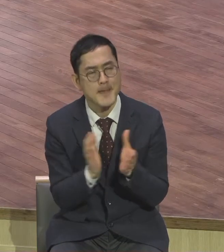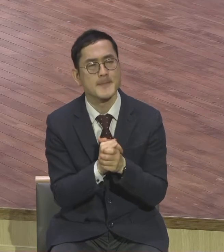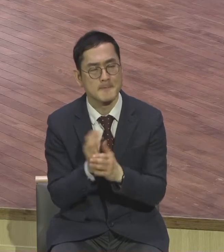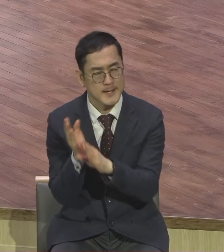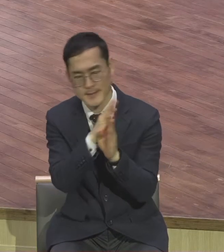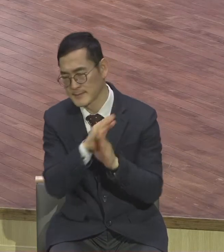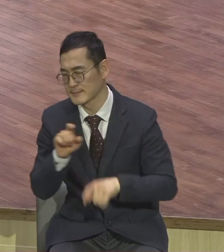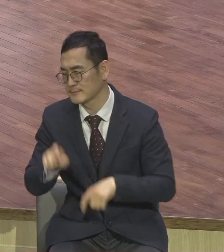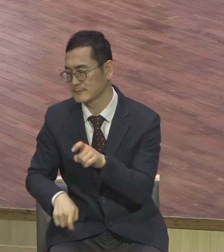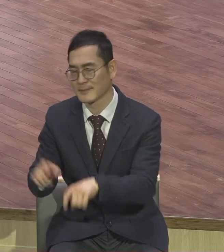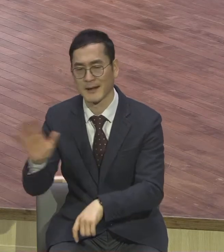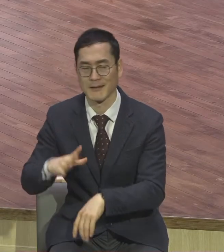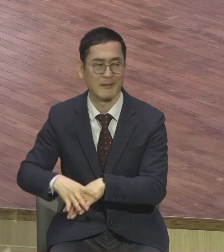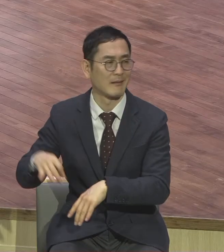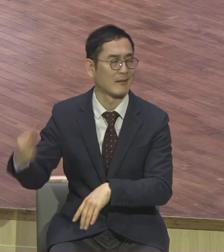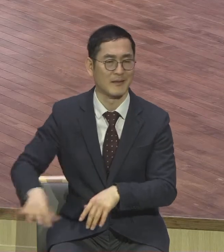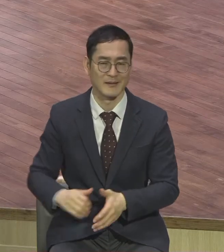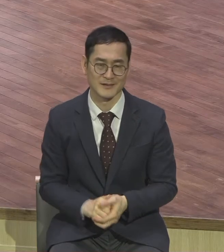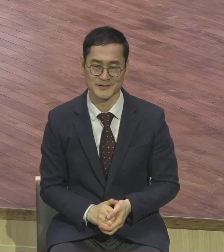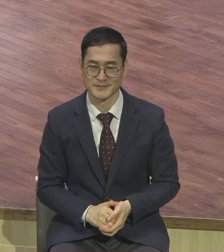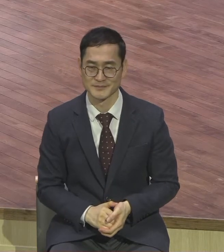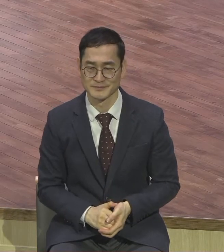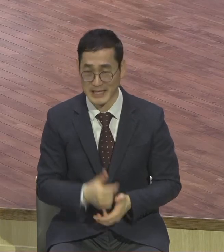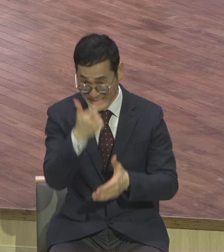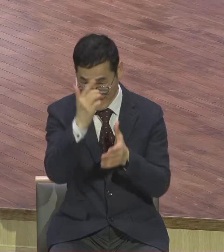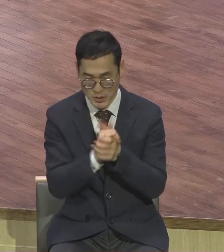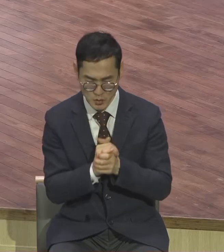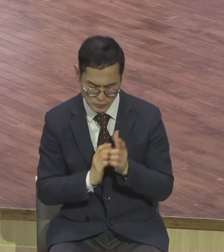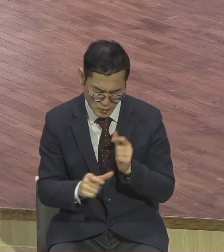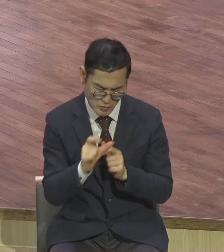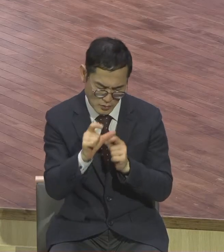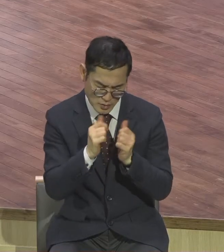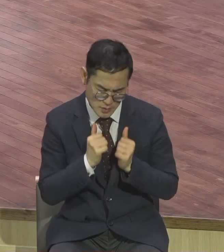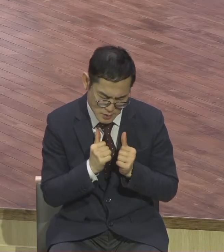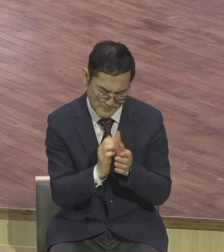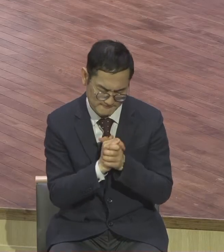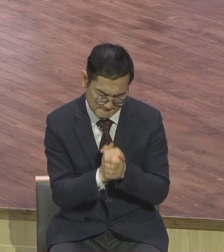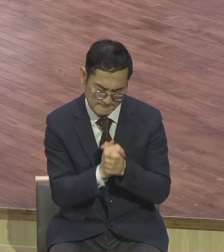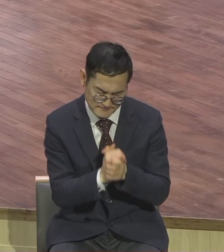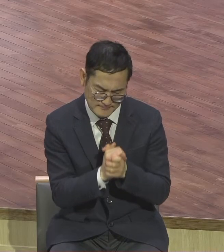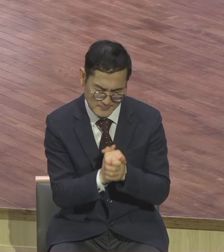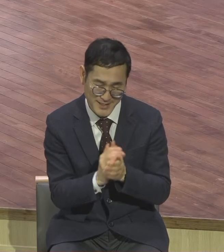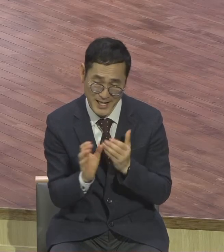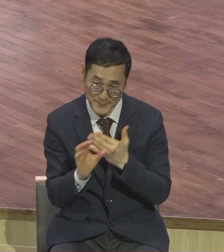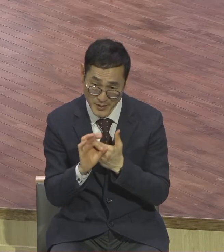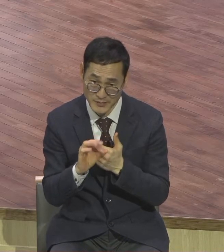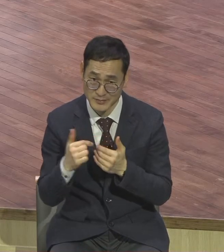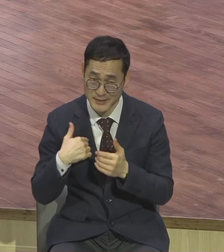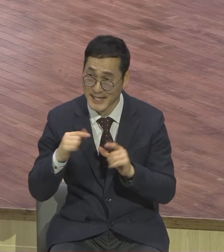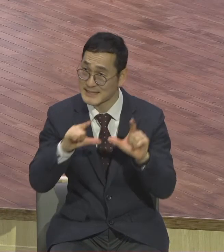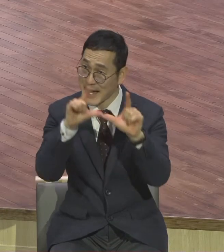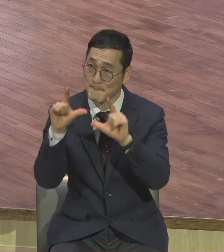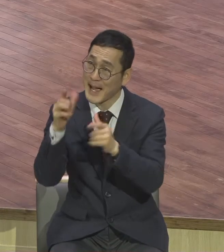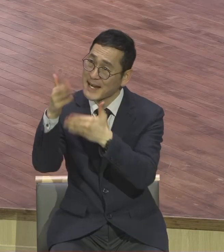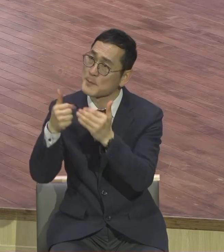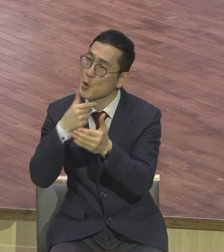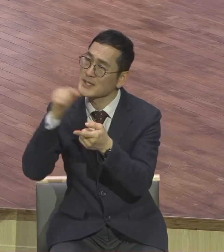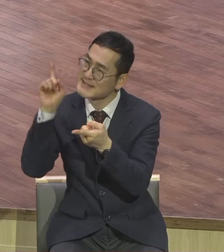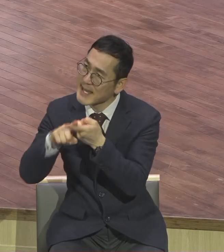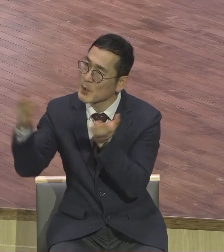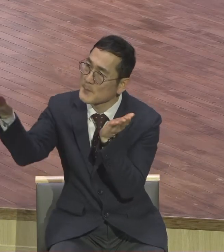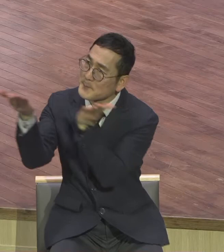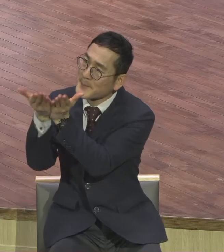기도를 하면 할수록 어떻게 됩니까 하나님을 향해서 내 삶이 방향이 맞춰지지요.